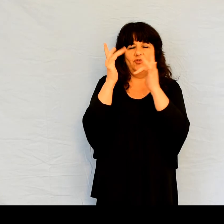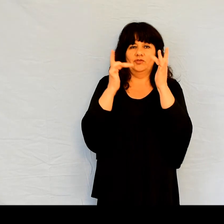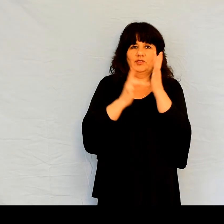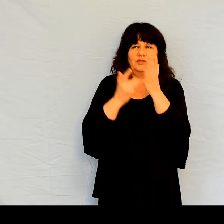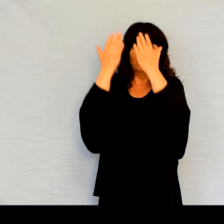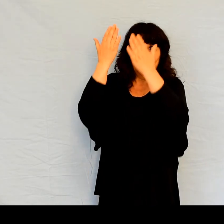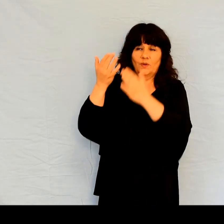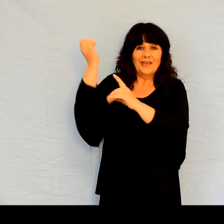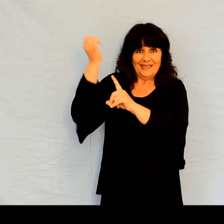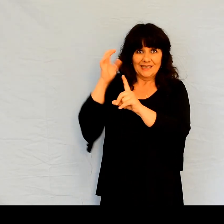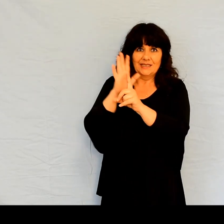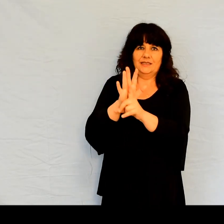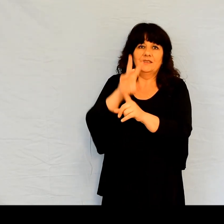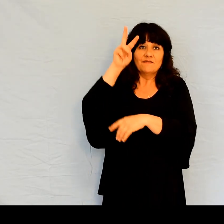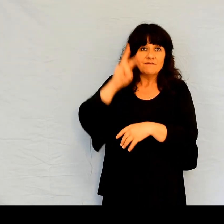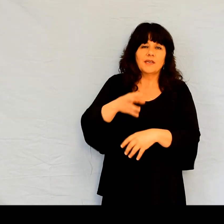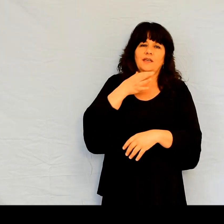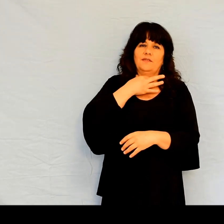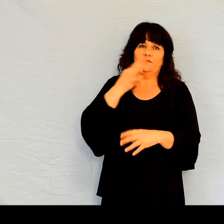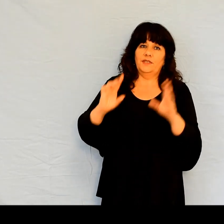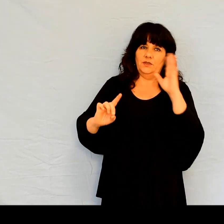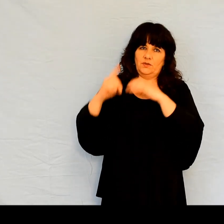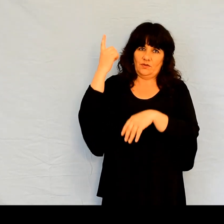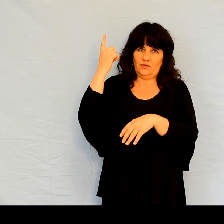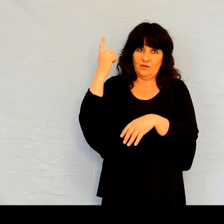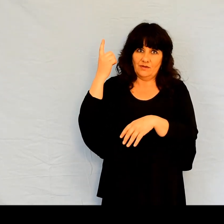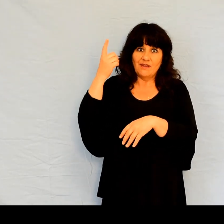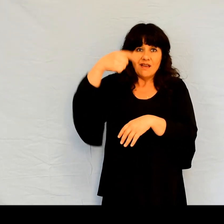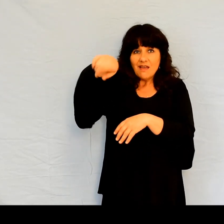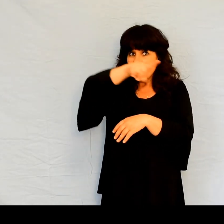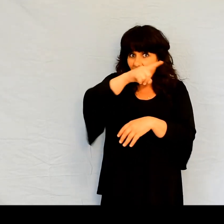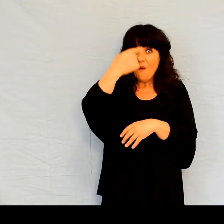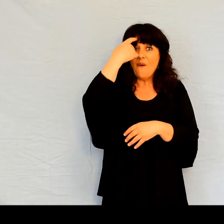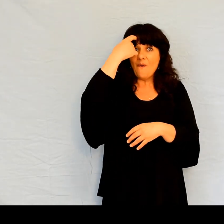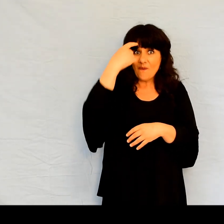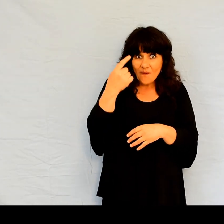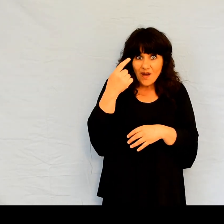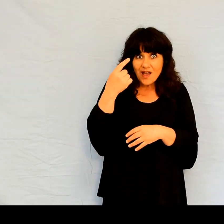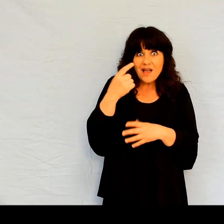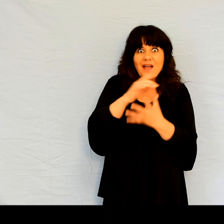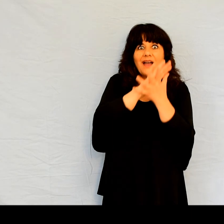le Fils de Dieu, et pour qu'en croyant, vous ayez la vie en son nom.